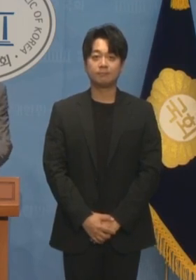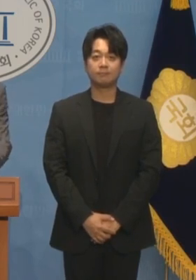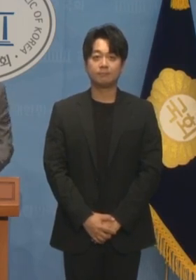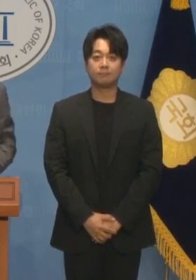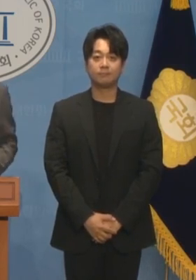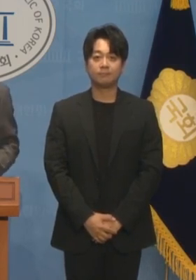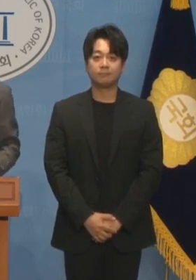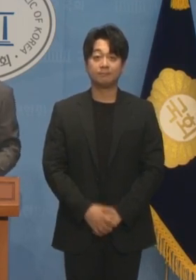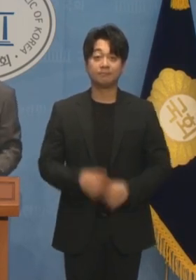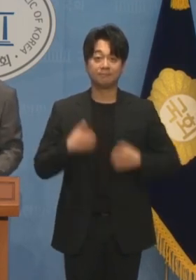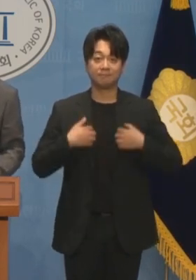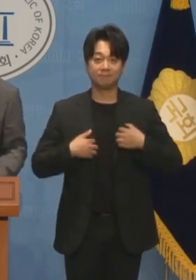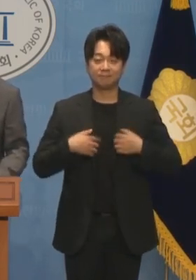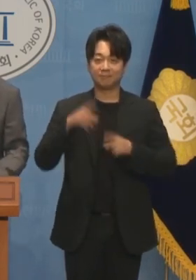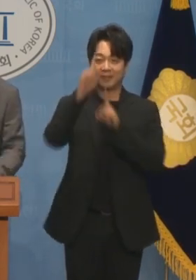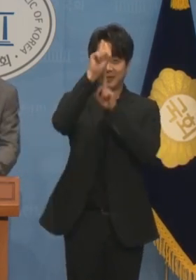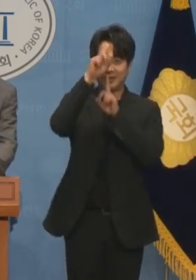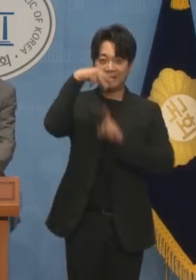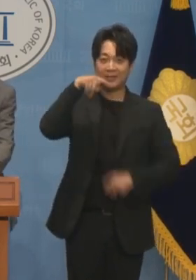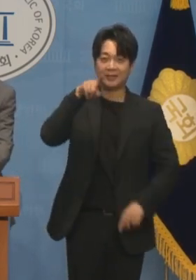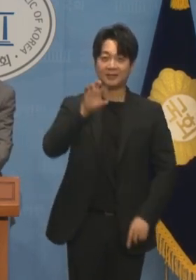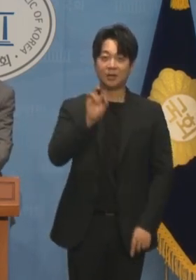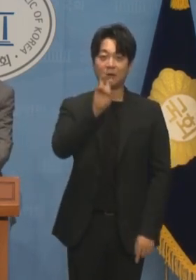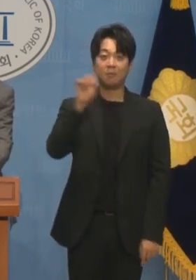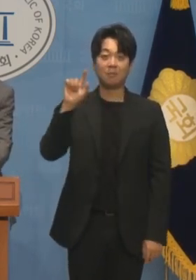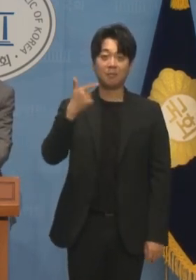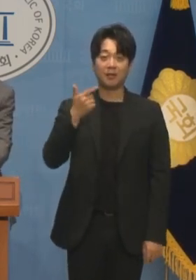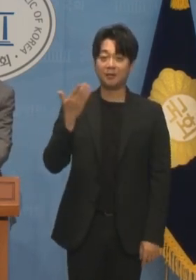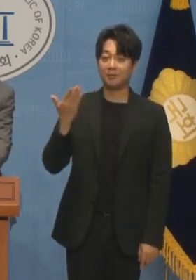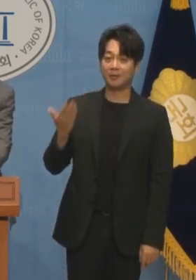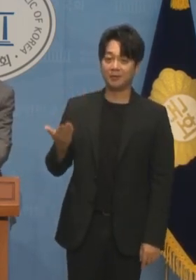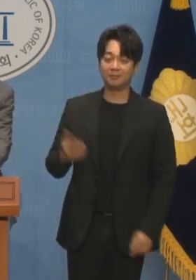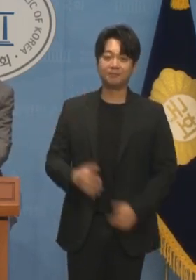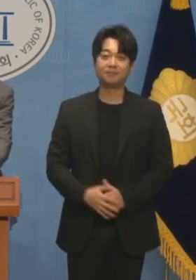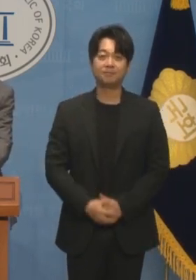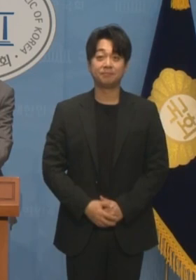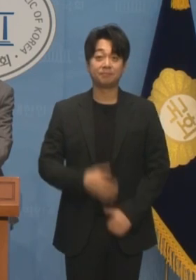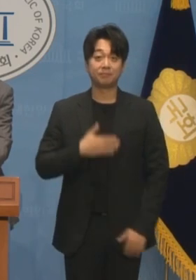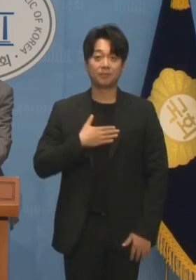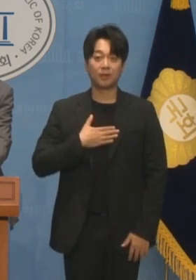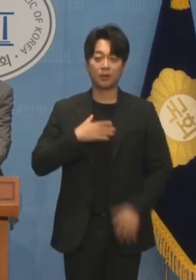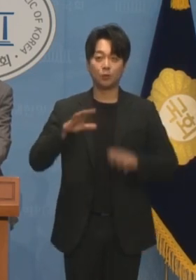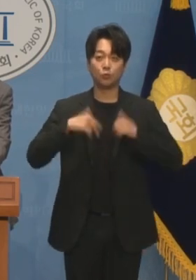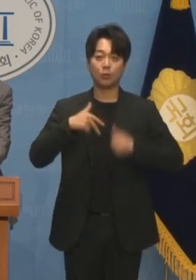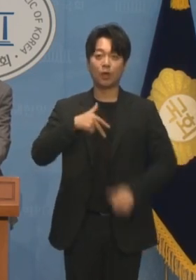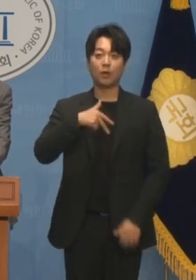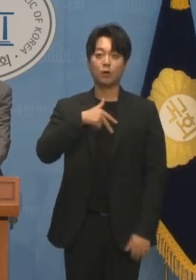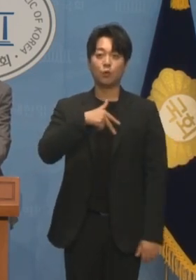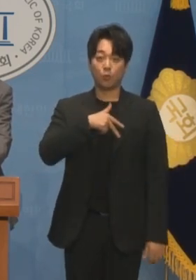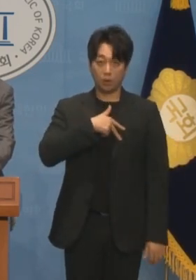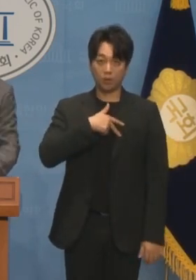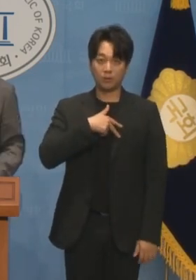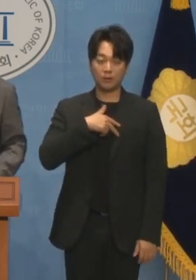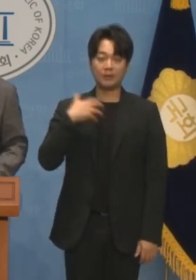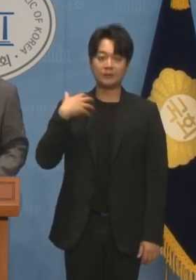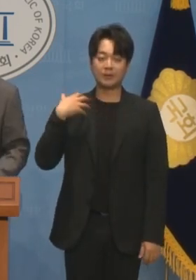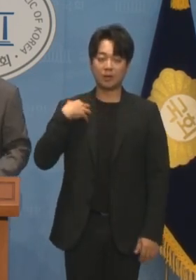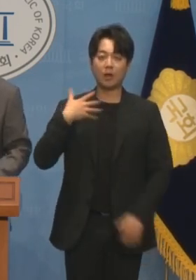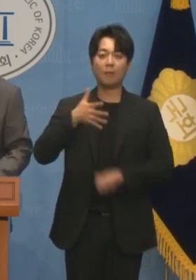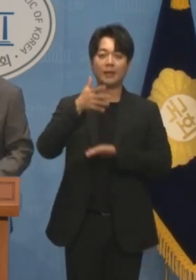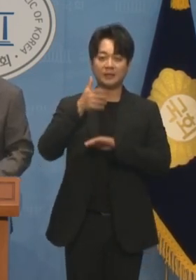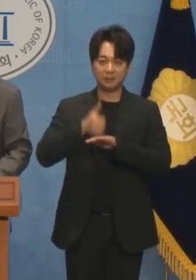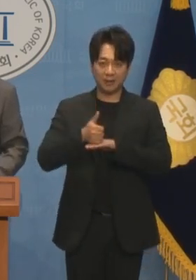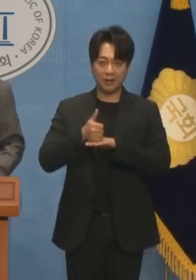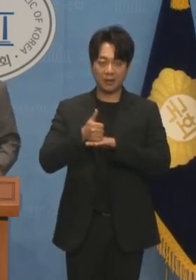네, 반갑습니다. 이성만 의원입니다. 제가 오늘 아마 국회의원으로서는 이제 마지막 기자회견을 갖는 것